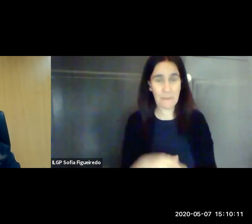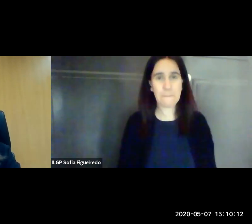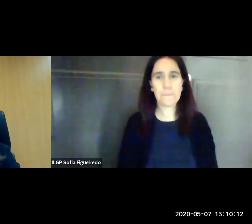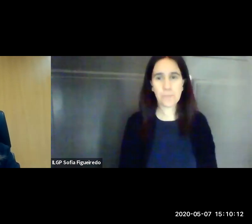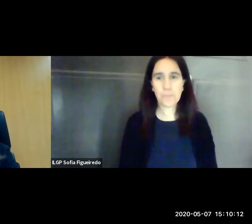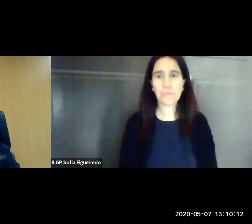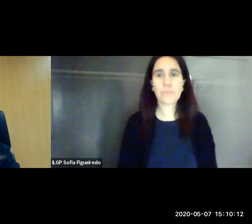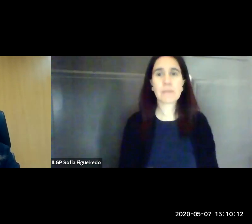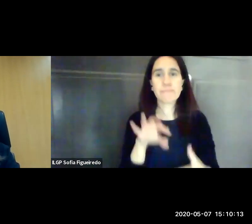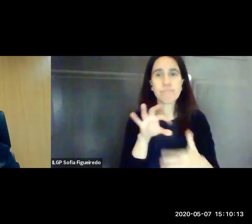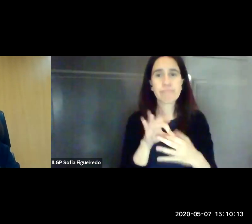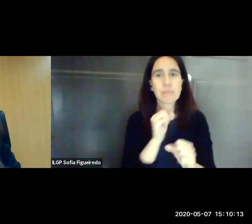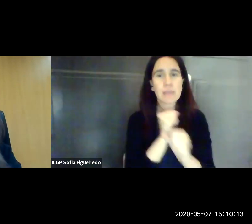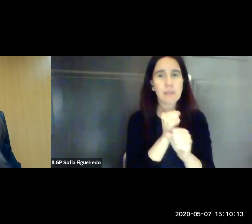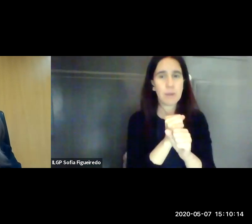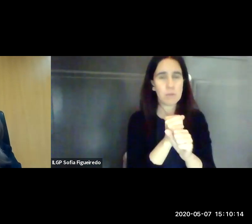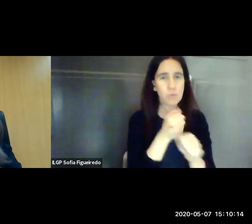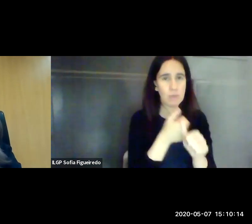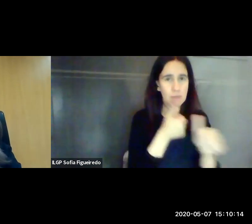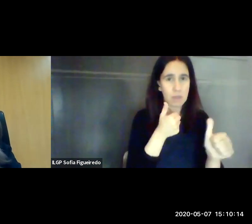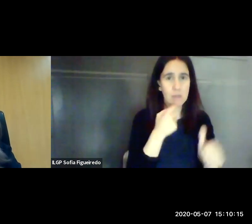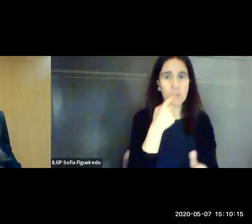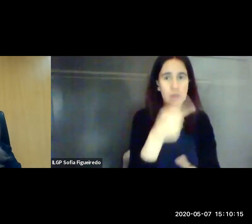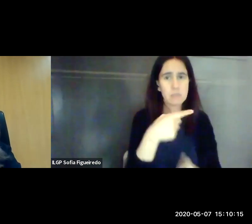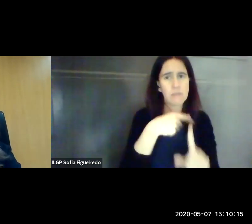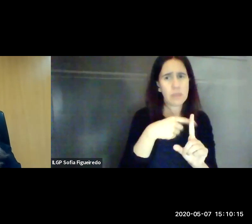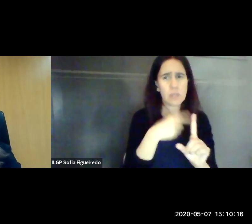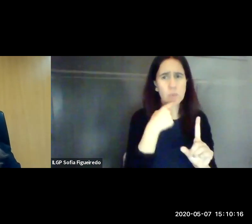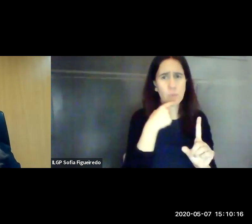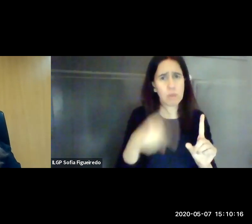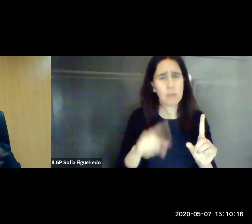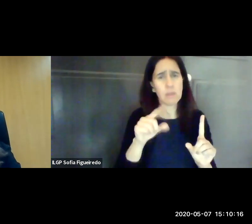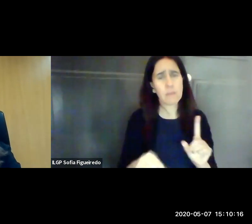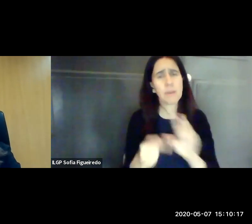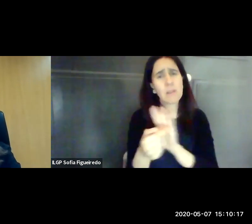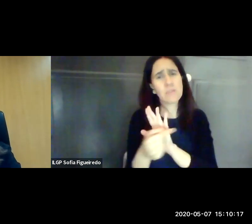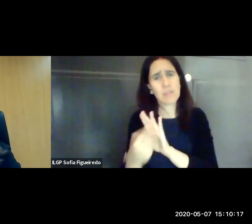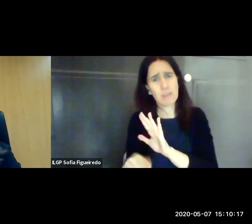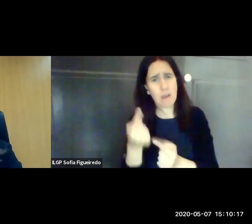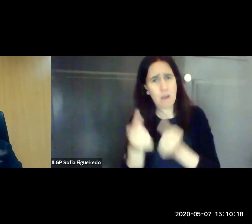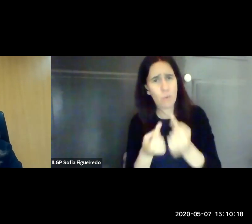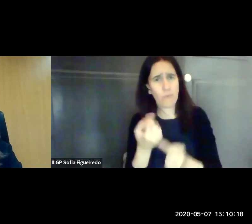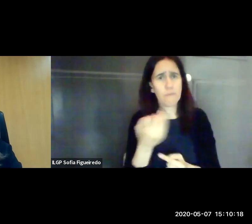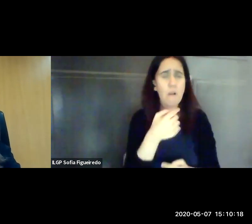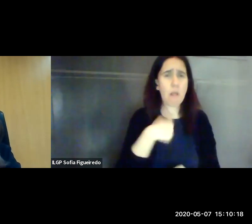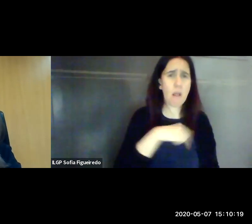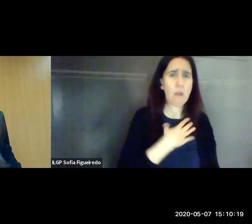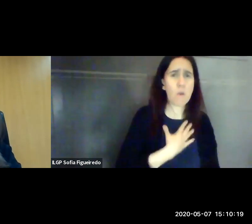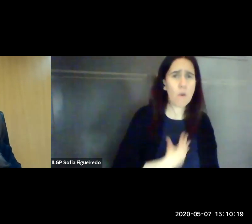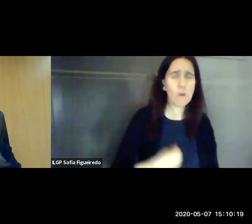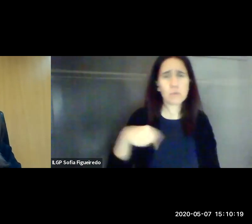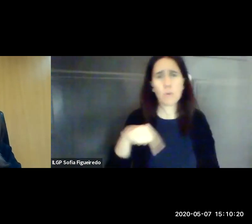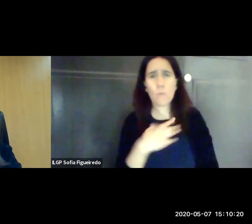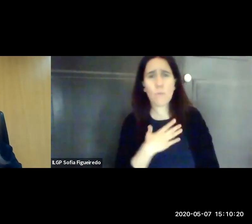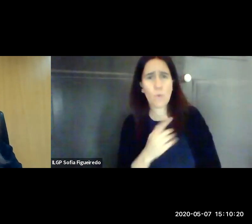ao teletrabalho, como estava a dizer, tem muitas vantagens, também tem alguma desvantagem e, como tudo, há os que gostam, os que não gostam, mas uma